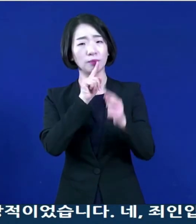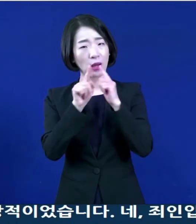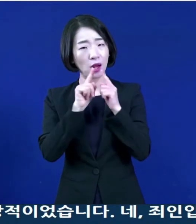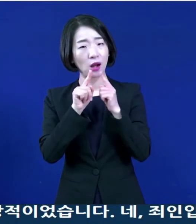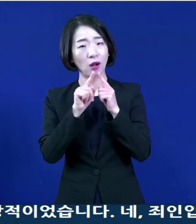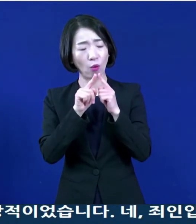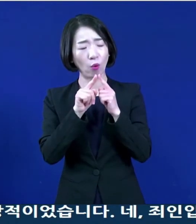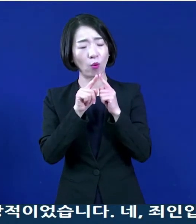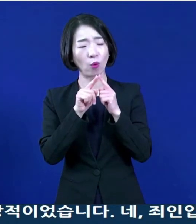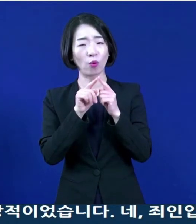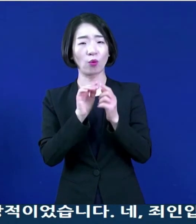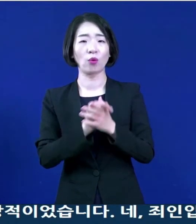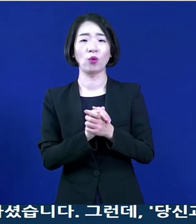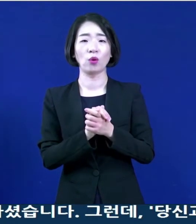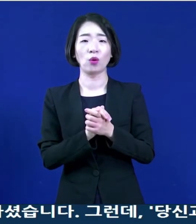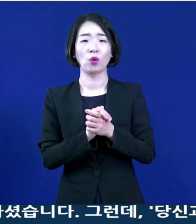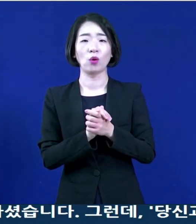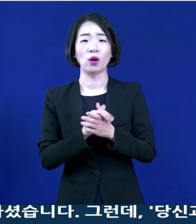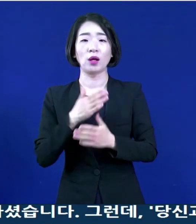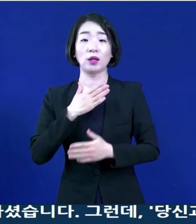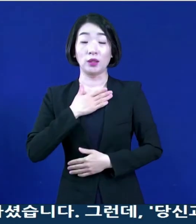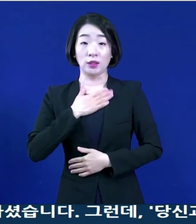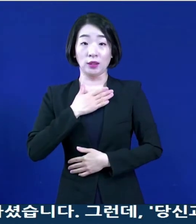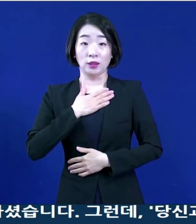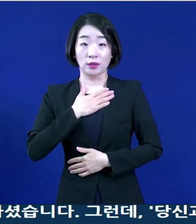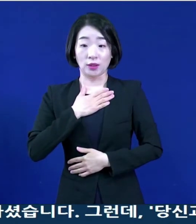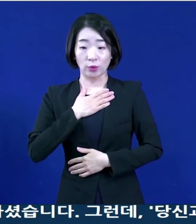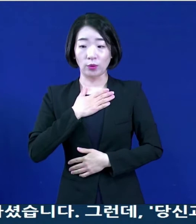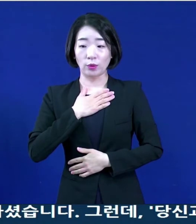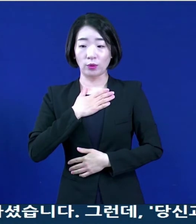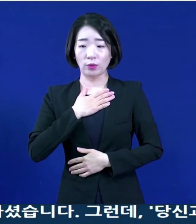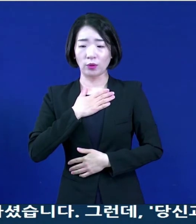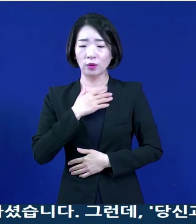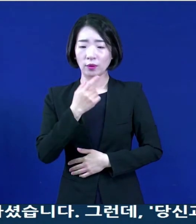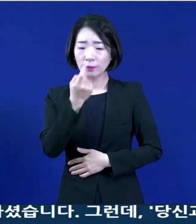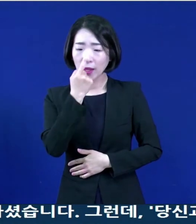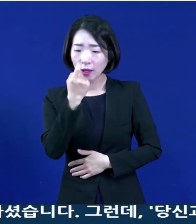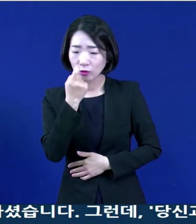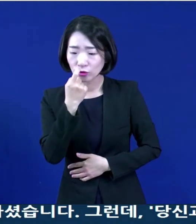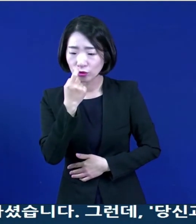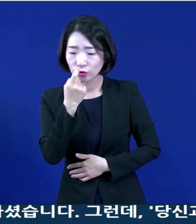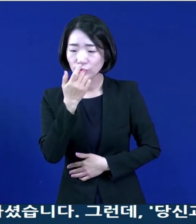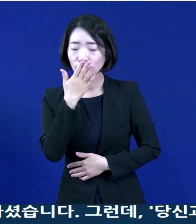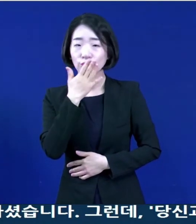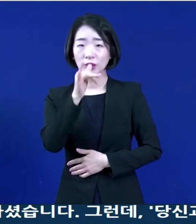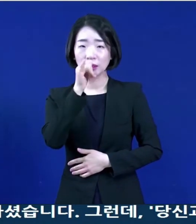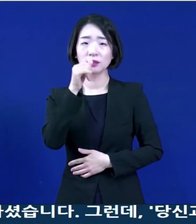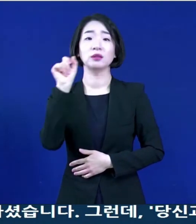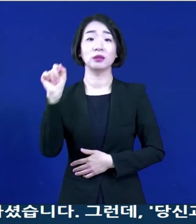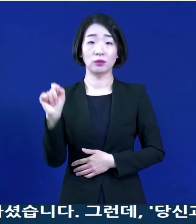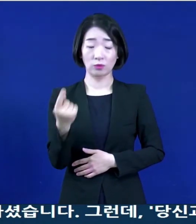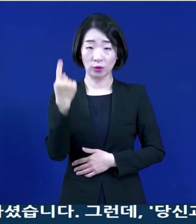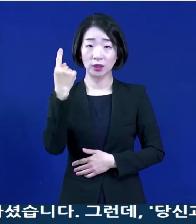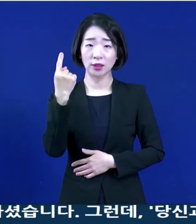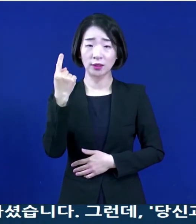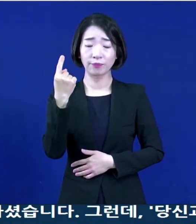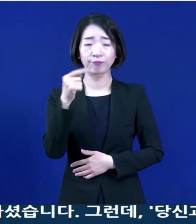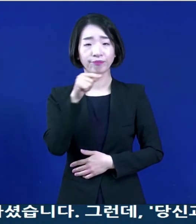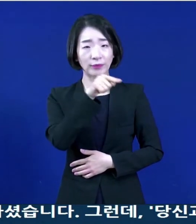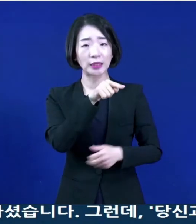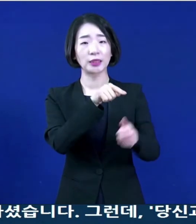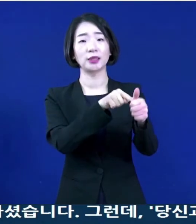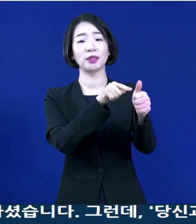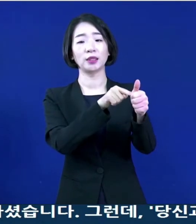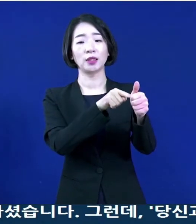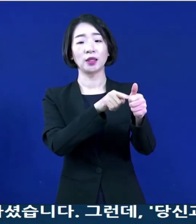왜 이렇게 마음속에 이런 배움의 빛을 가질 수 있었을까 생각해 보니까 그 부분에 이런 부분이 있습니다.